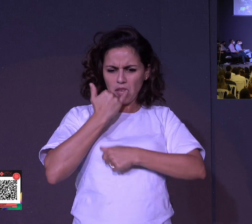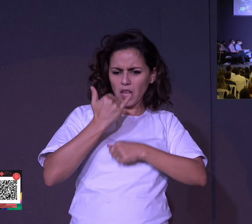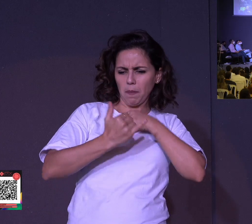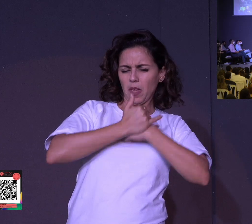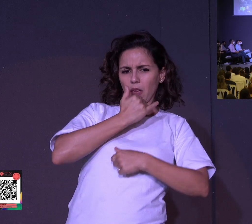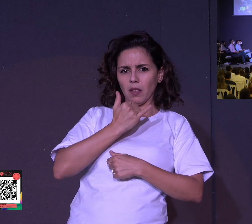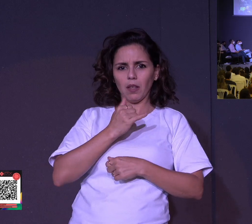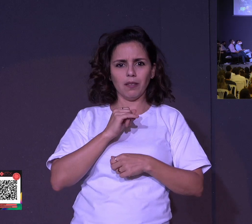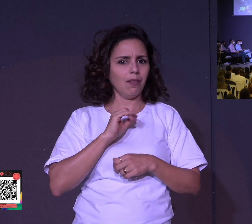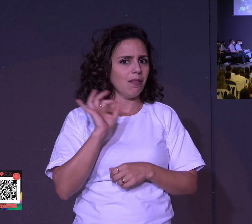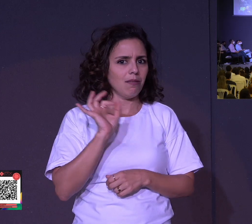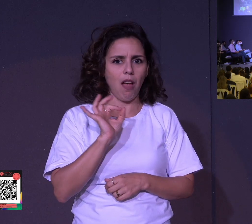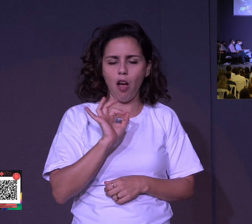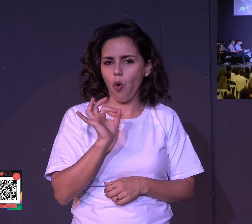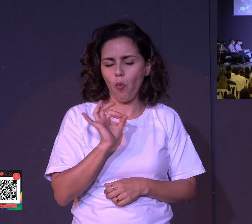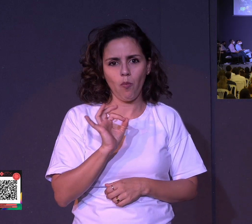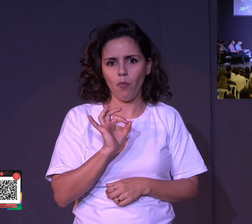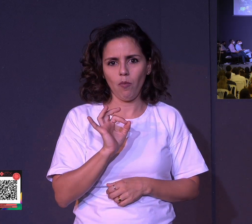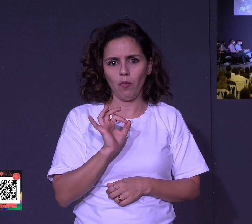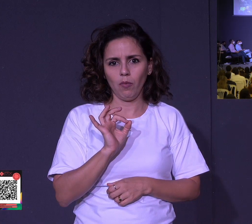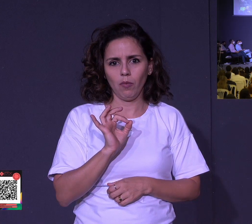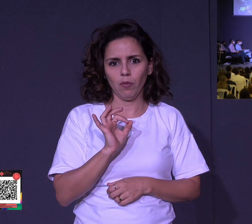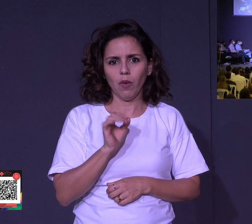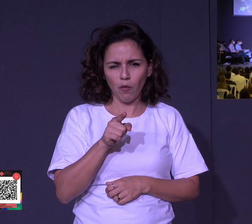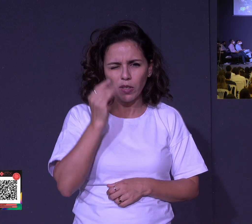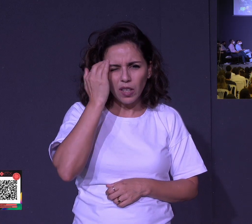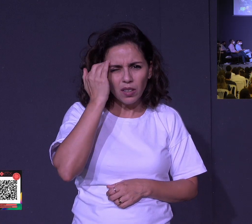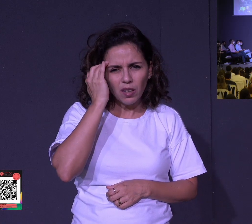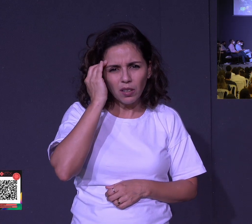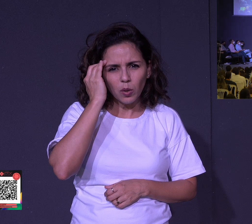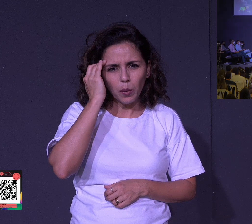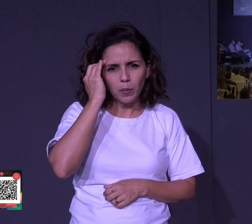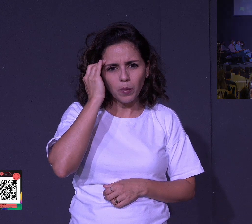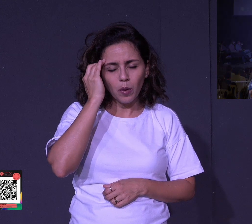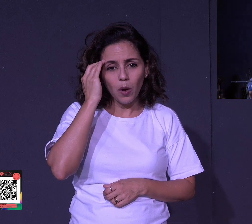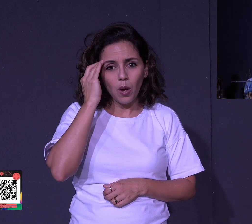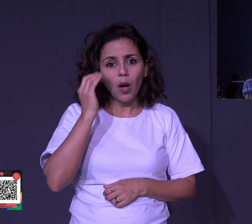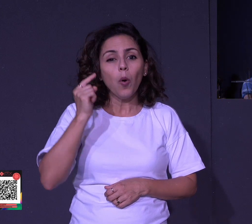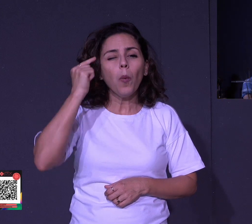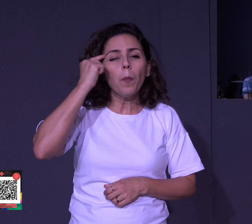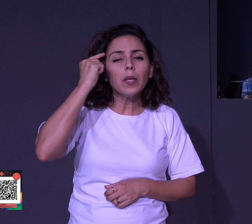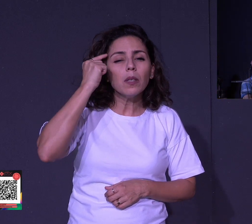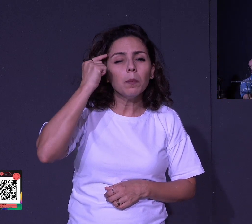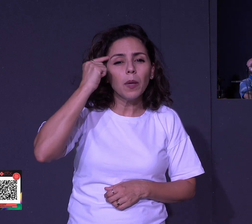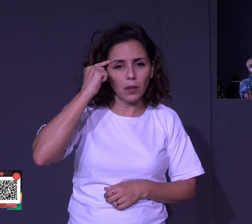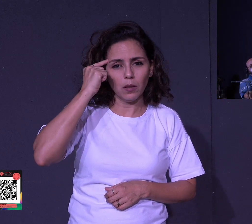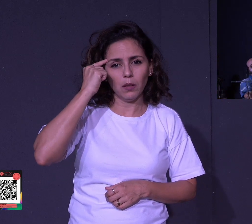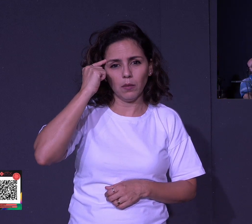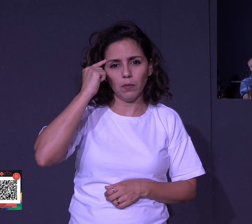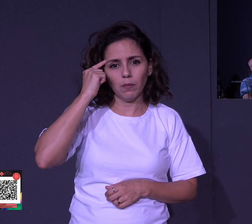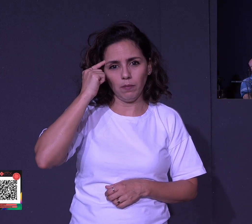impedir que ele permaneça. Quem está me entendendo, diga amém. Lembra da orientação de Paulo quando fala da